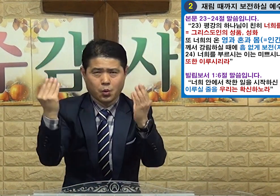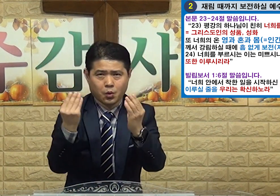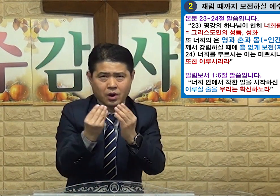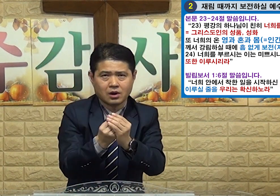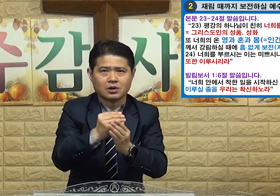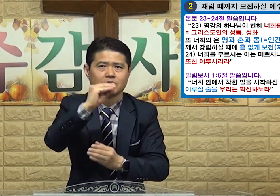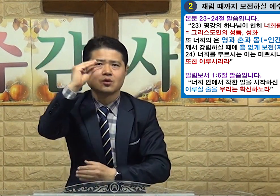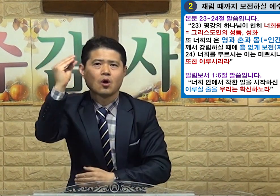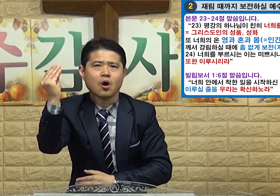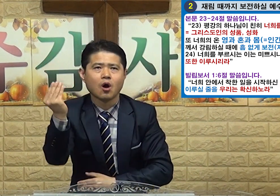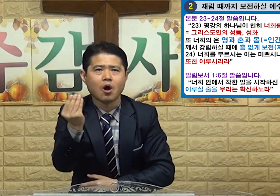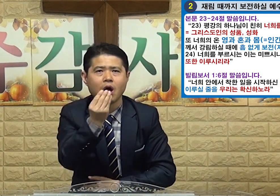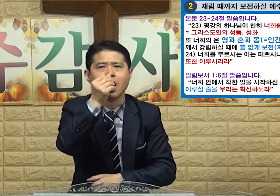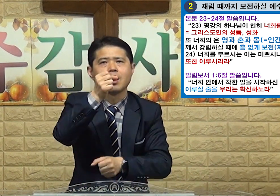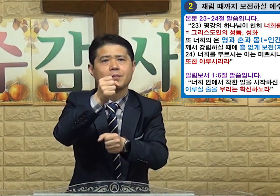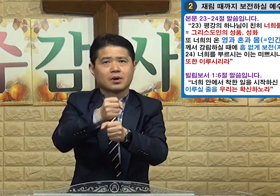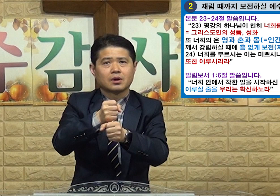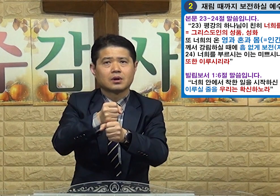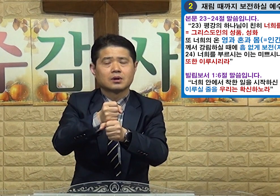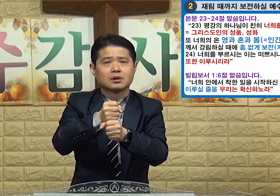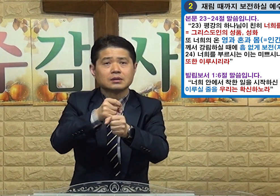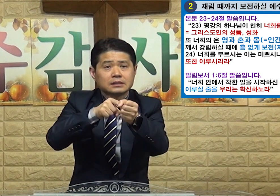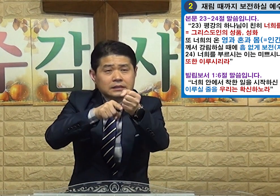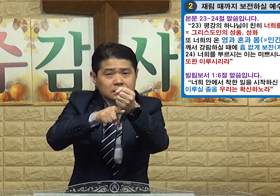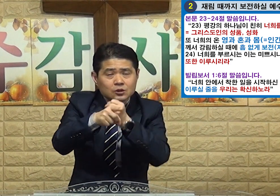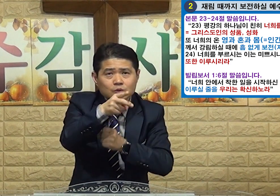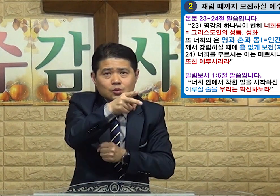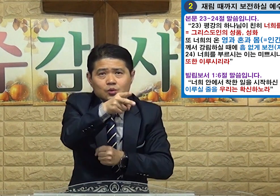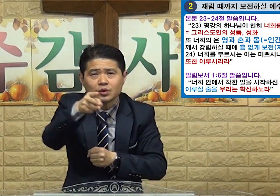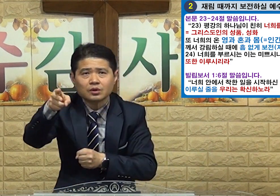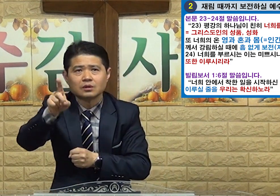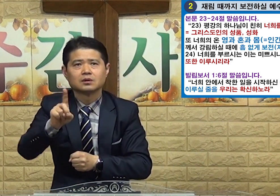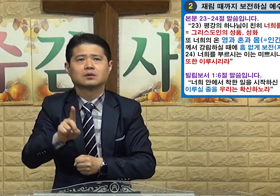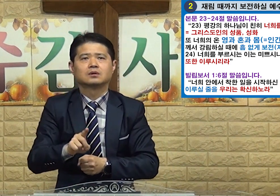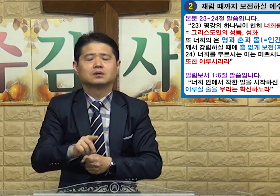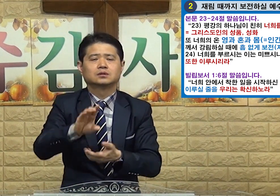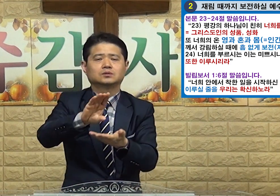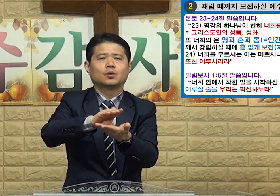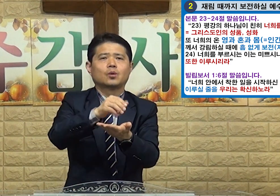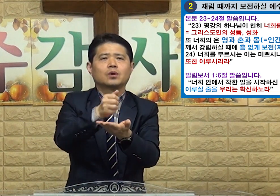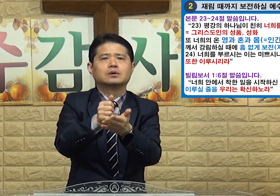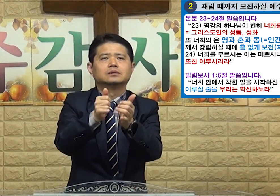때입니다. 우리가 완전하게, 온전하게 거룩하게 하시고입니다.